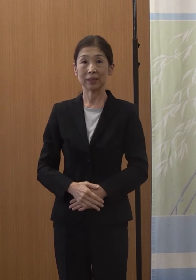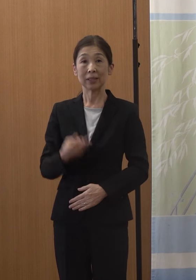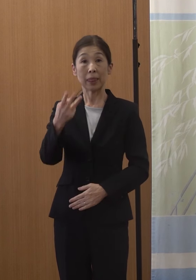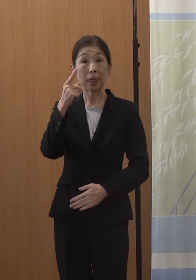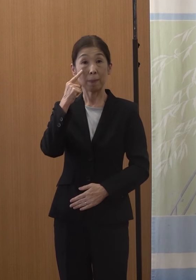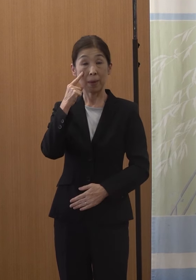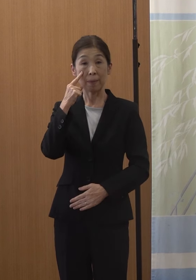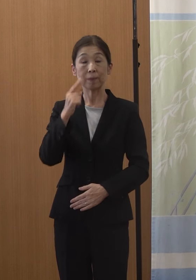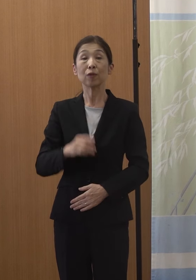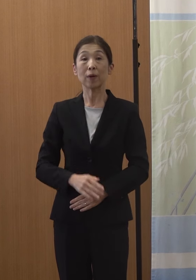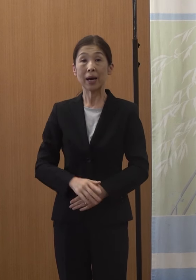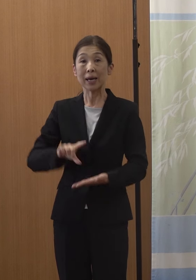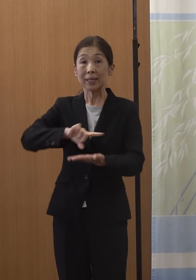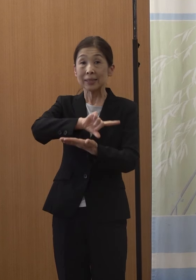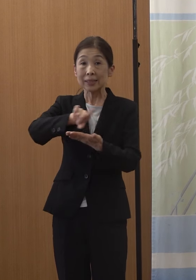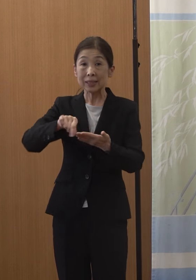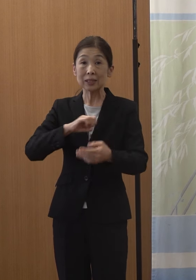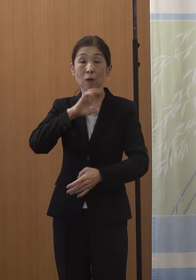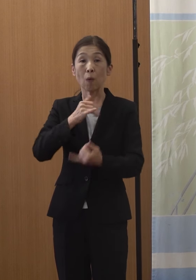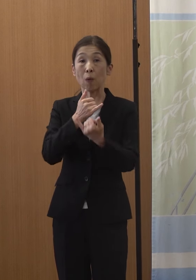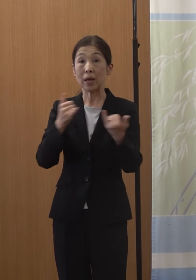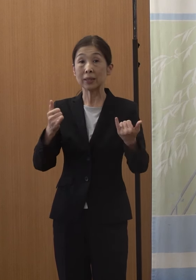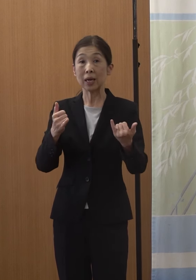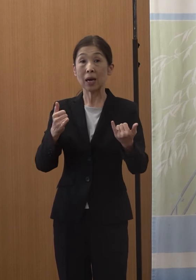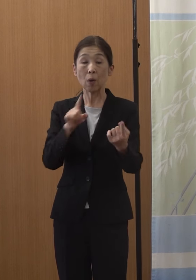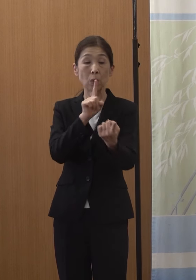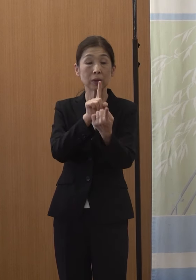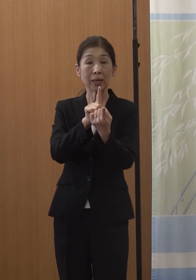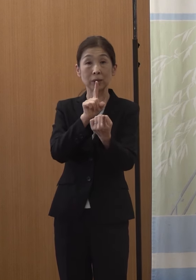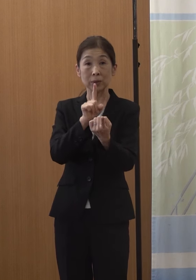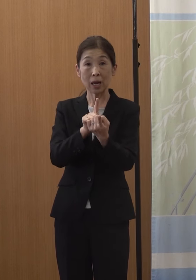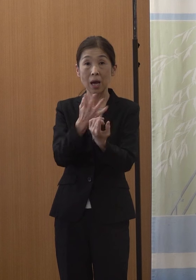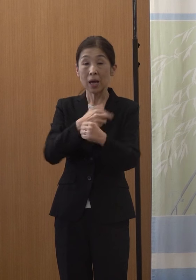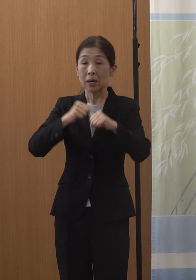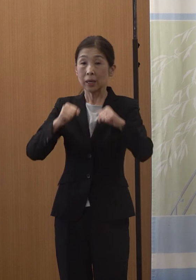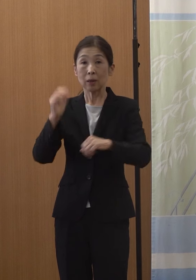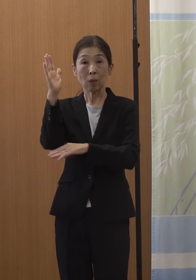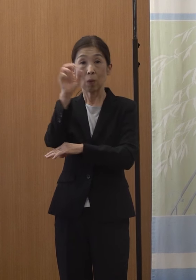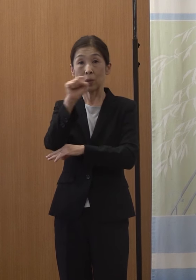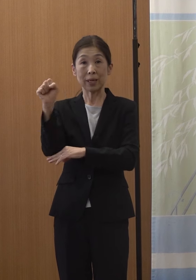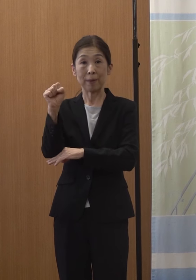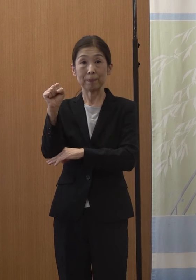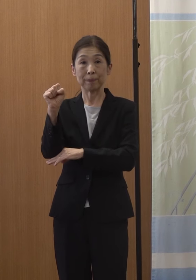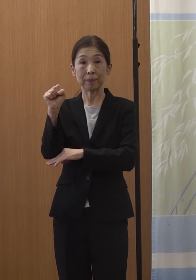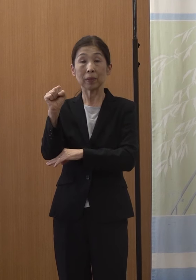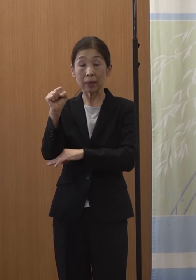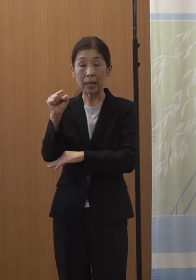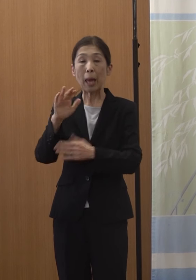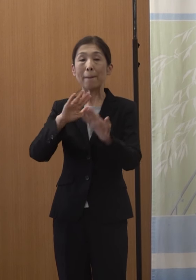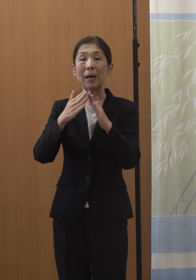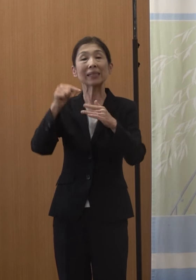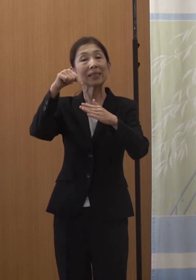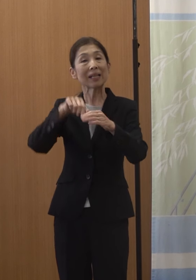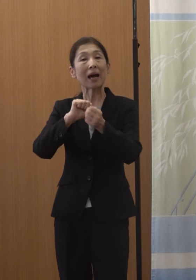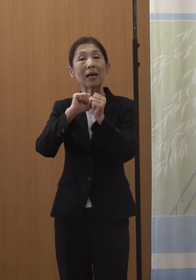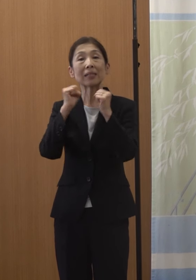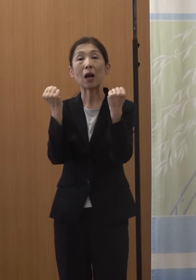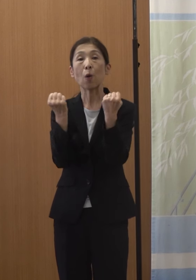目は地域の高齢者等を対象とした健康講座であります街中サロンについてであります